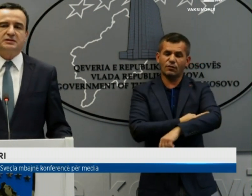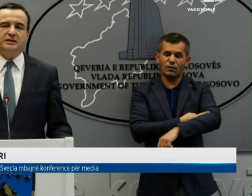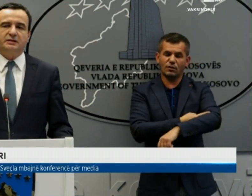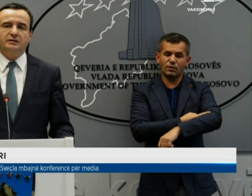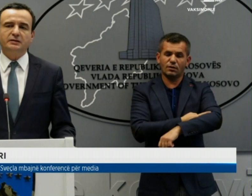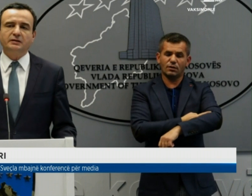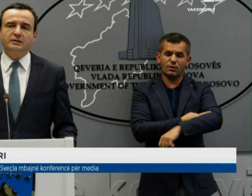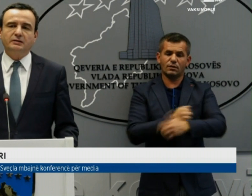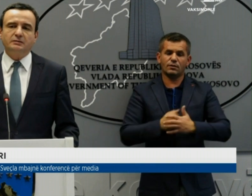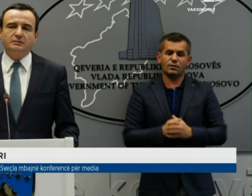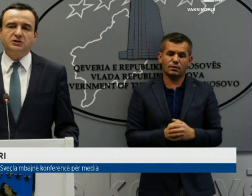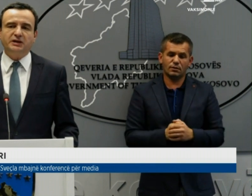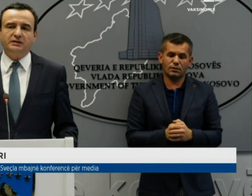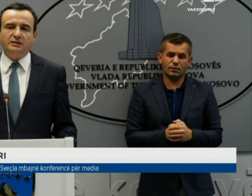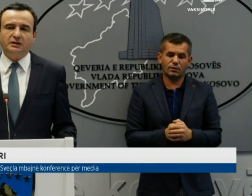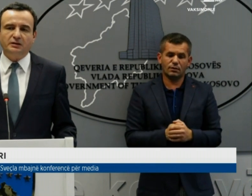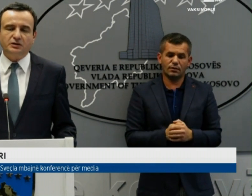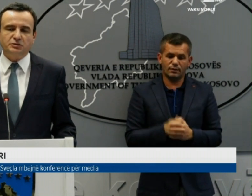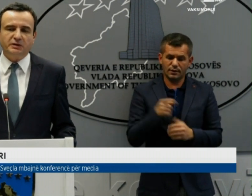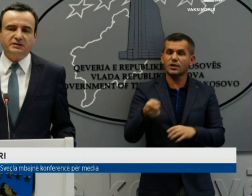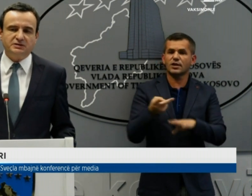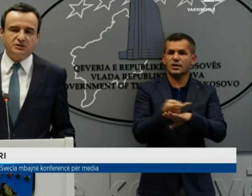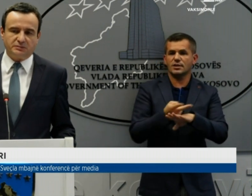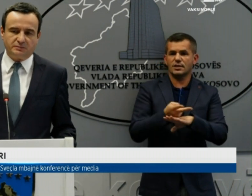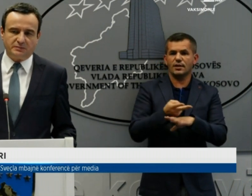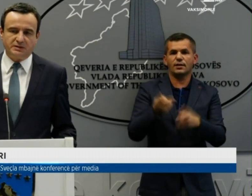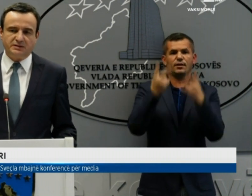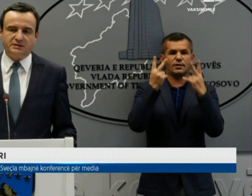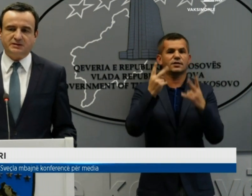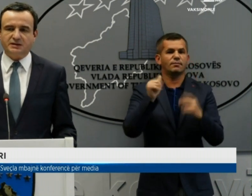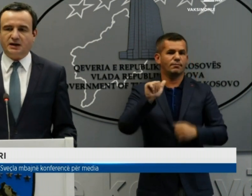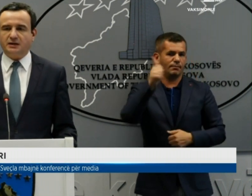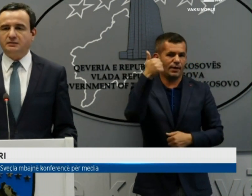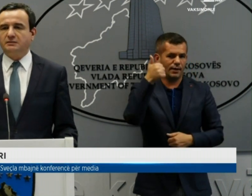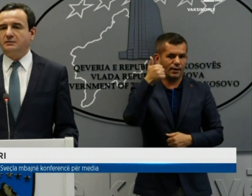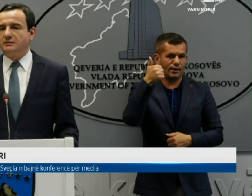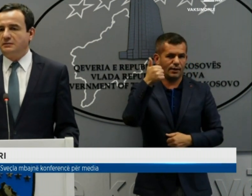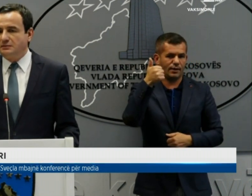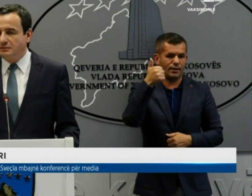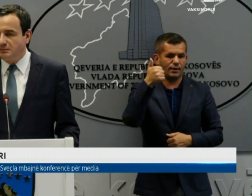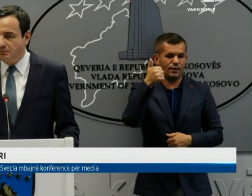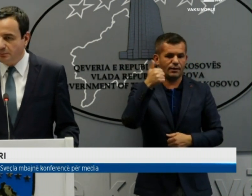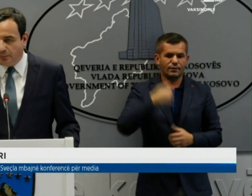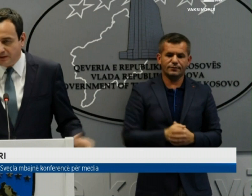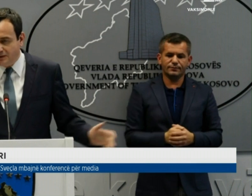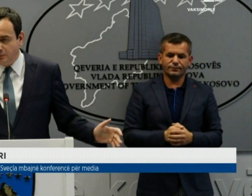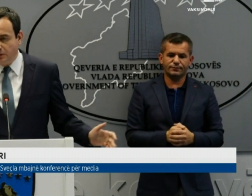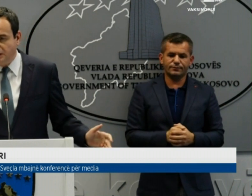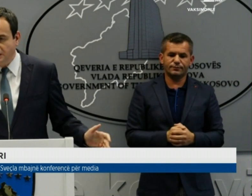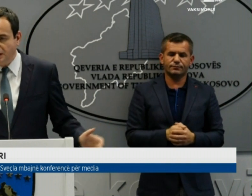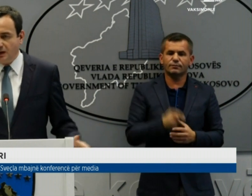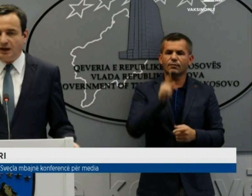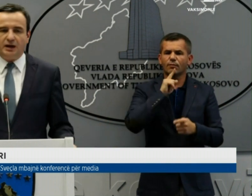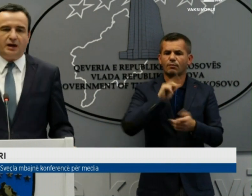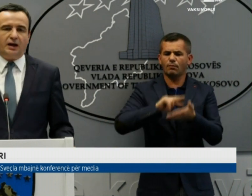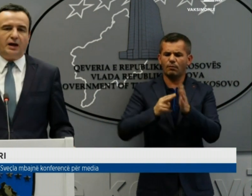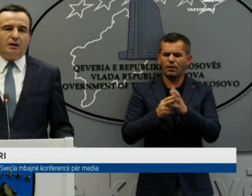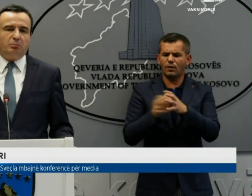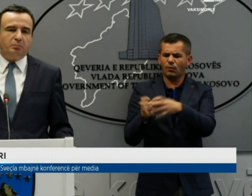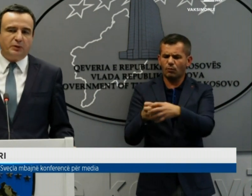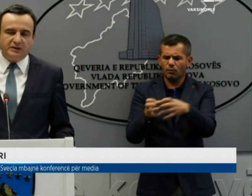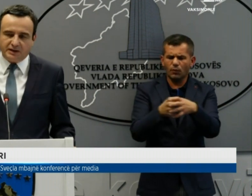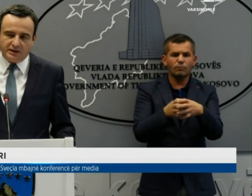e të cilën shteti është më i rëndësishëm se sa partitë politike